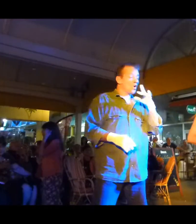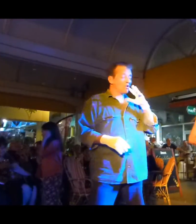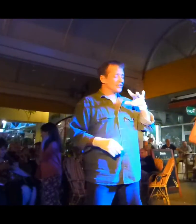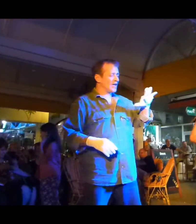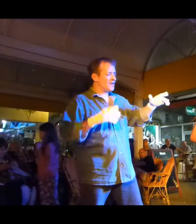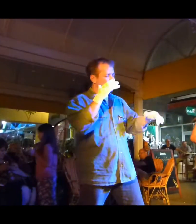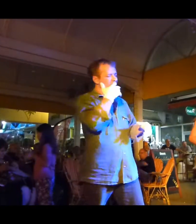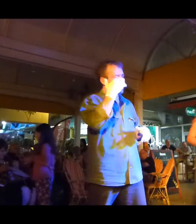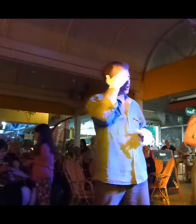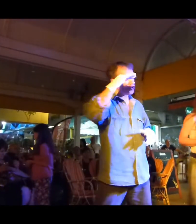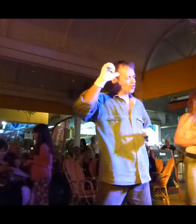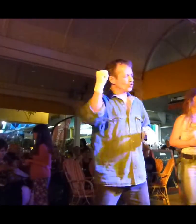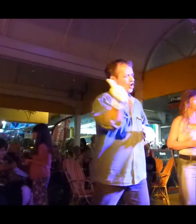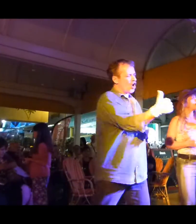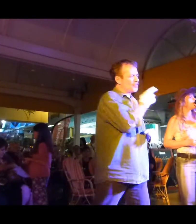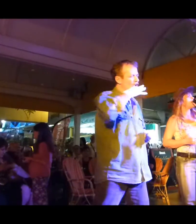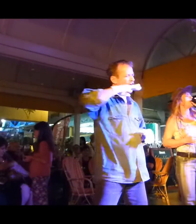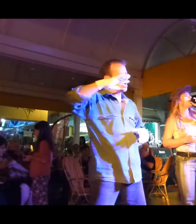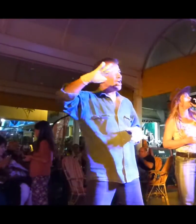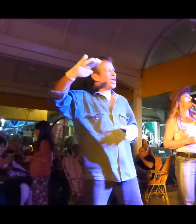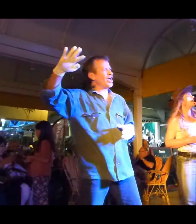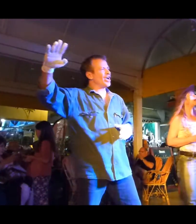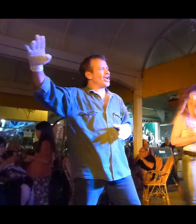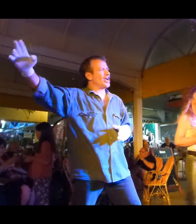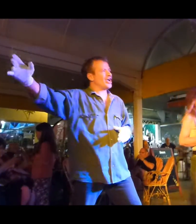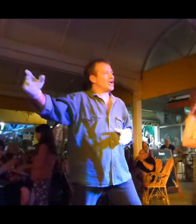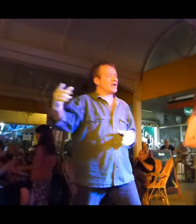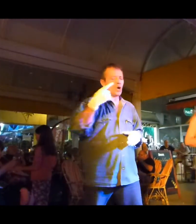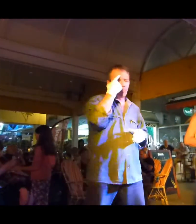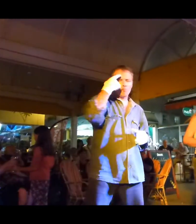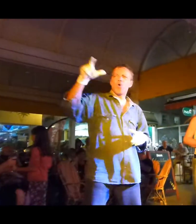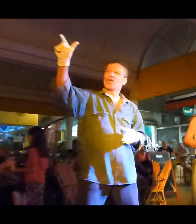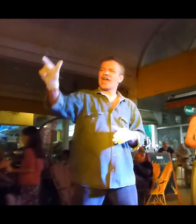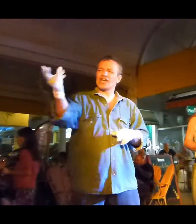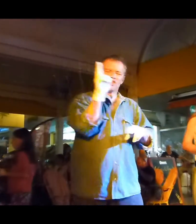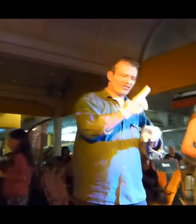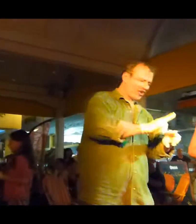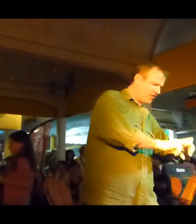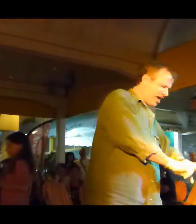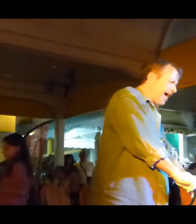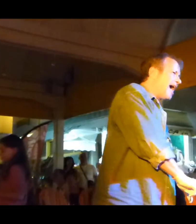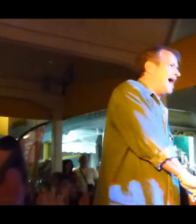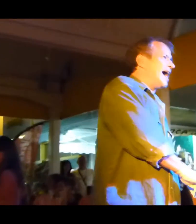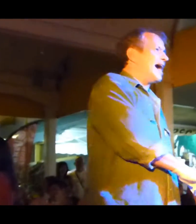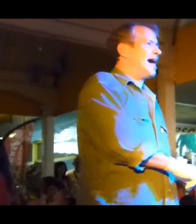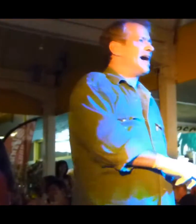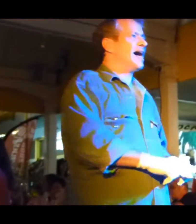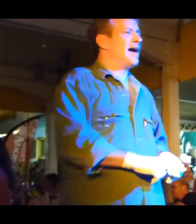Je ne sais faire que chanter pour quelqu'un qui s'en va,